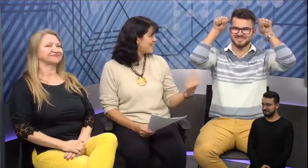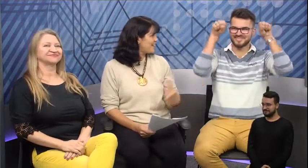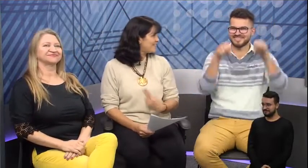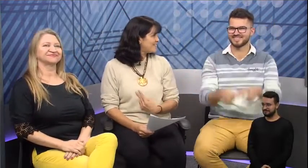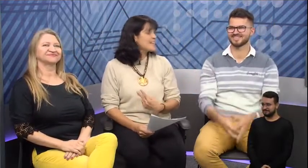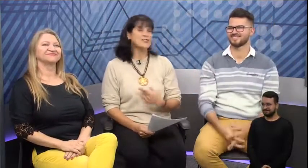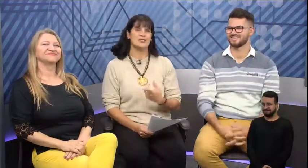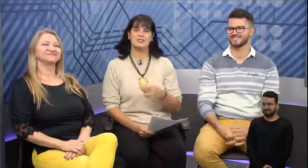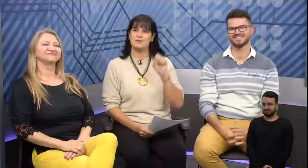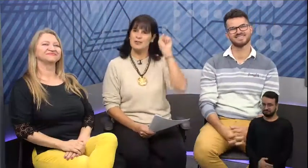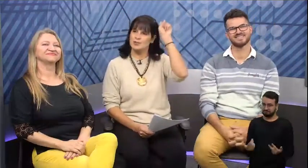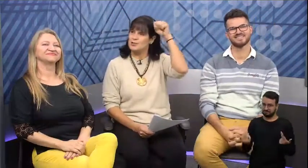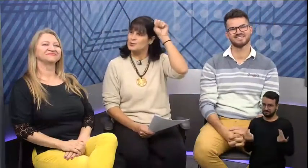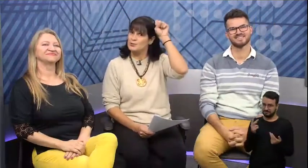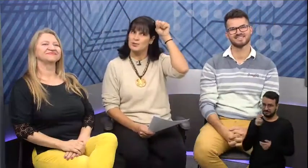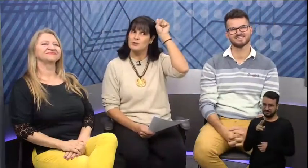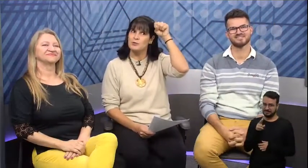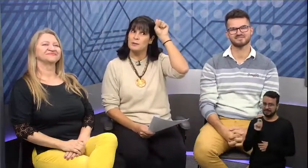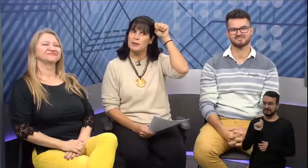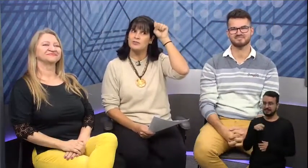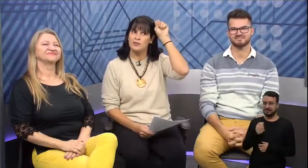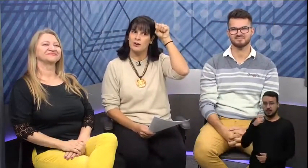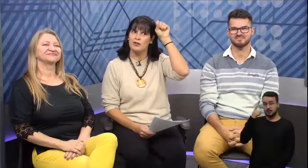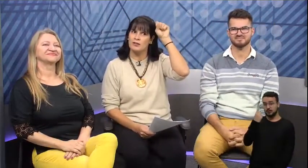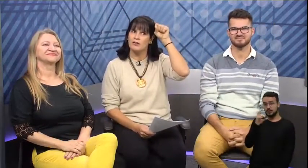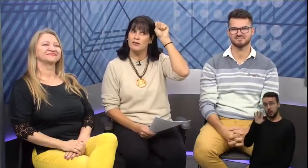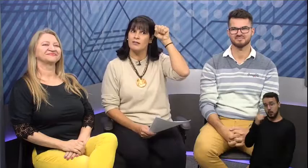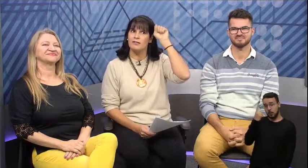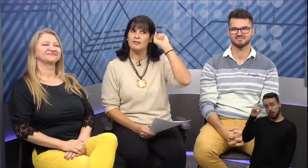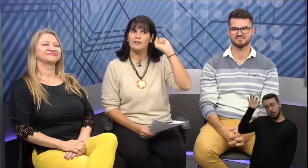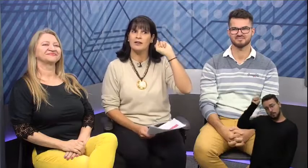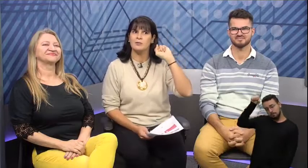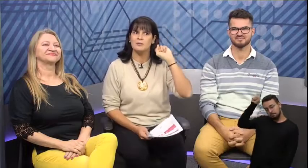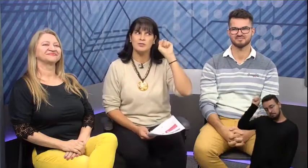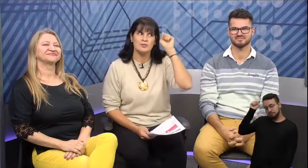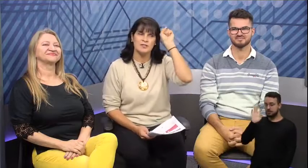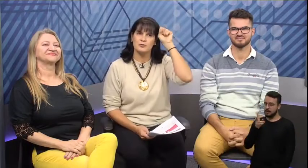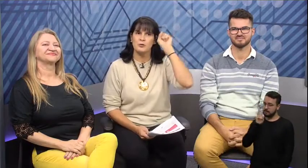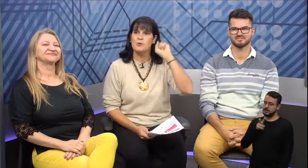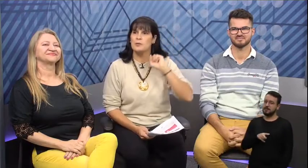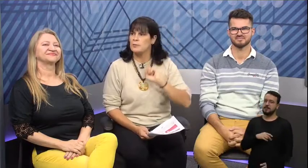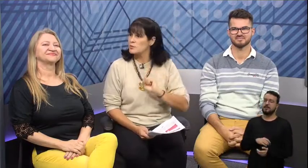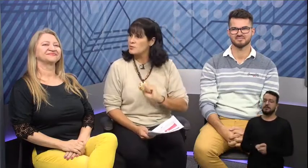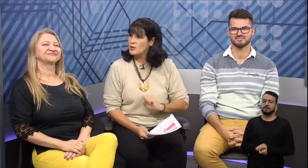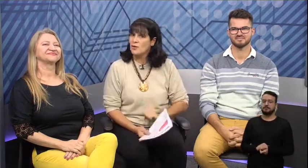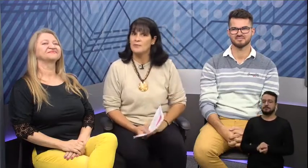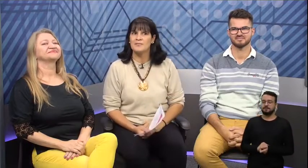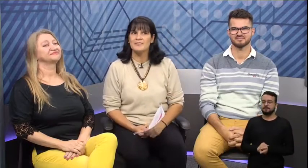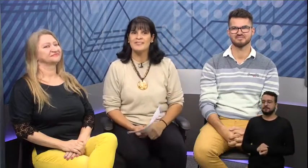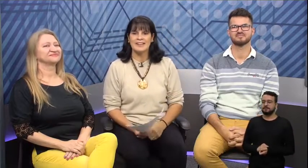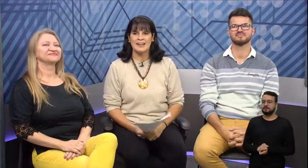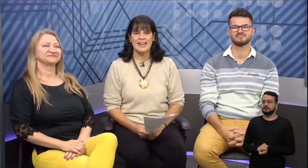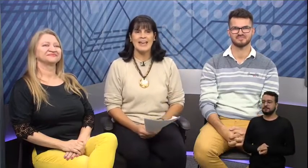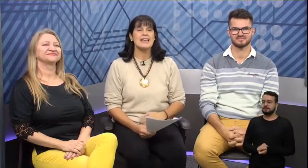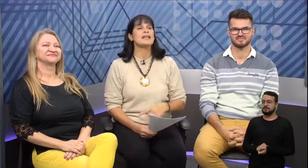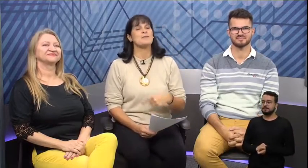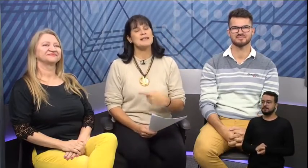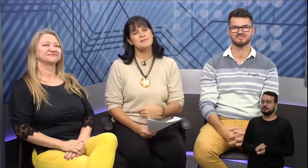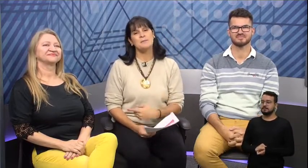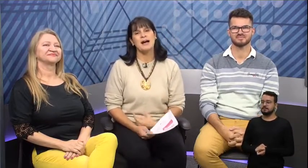Igual, a gente já viu o sinal de Xuxa com uma mão só, né? Algumas pessoas fazendo com uma mão só, ok? Na mesma imagem